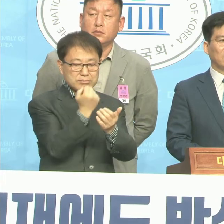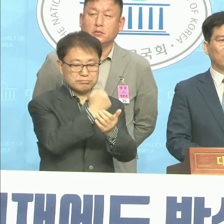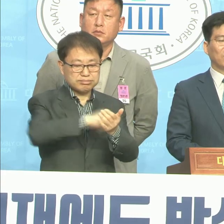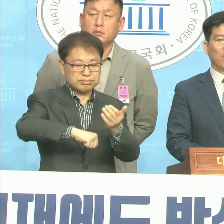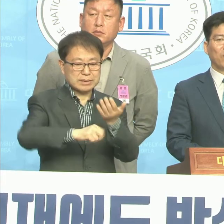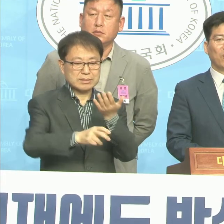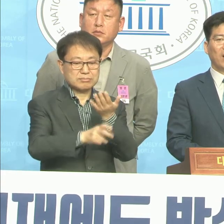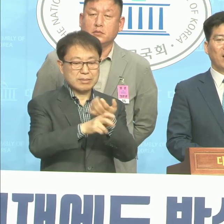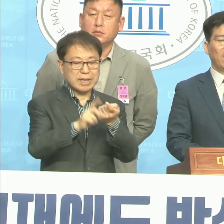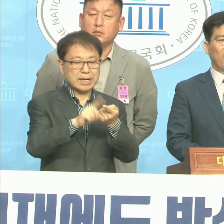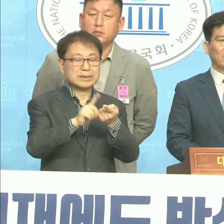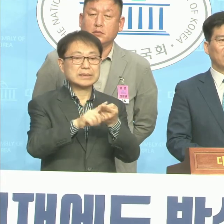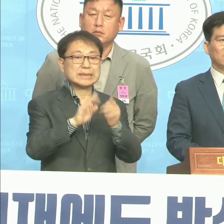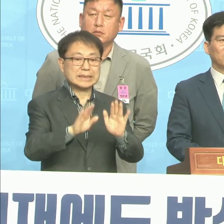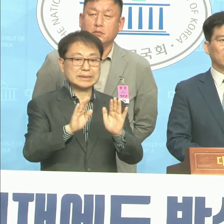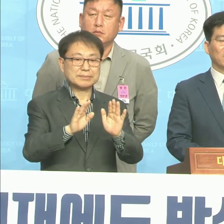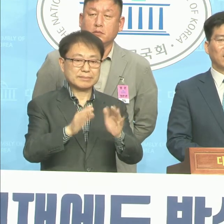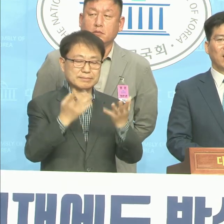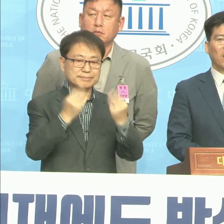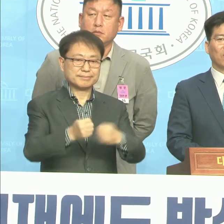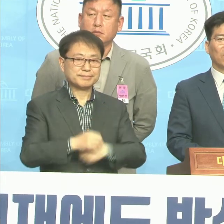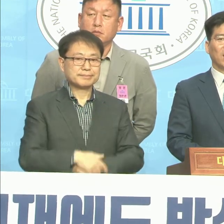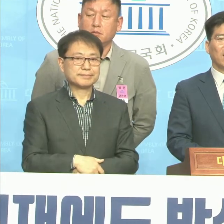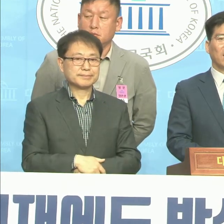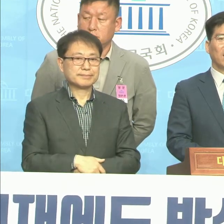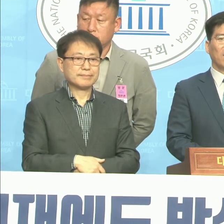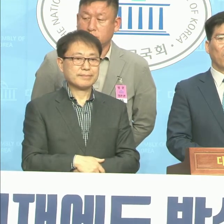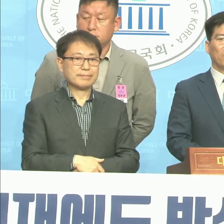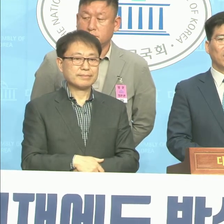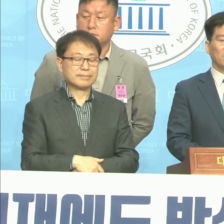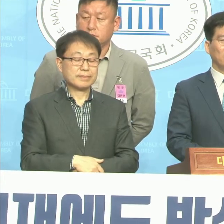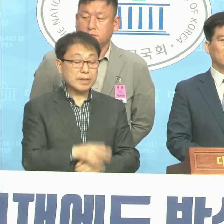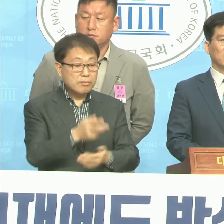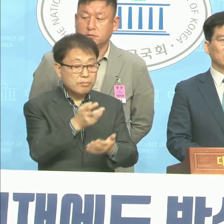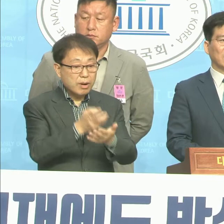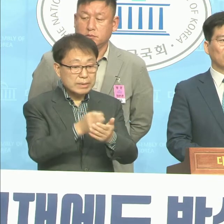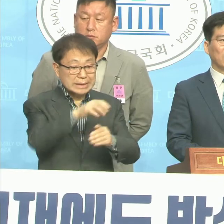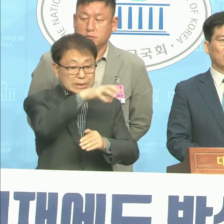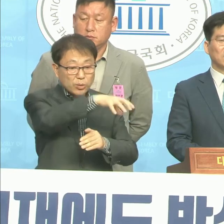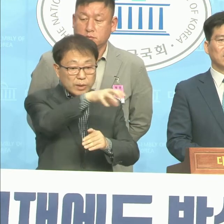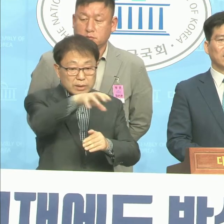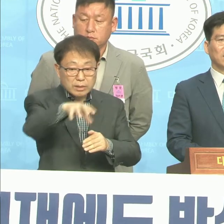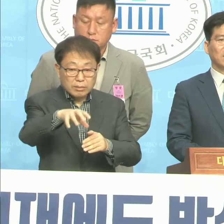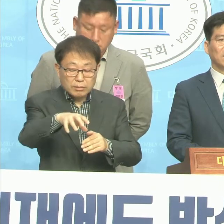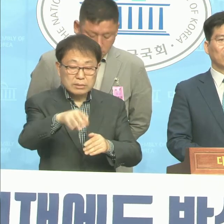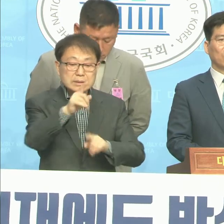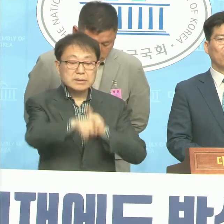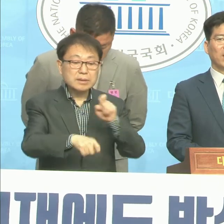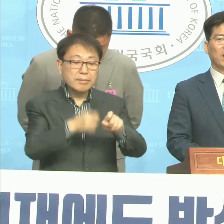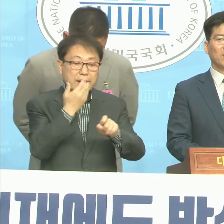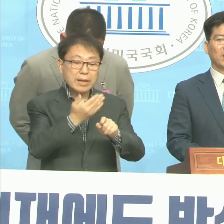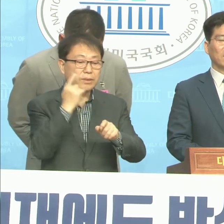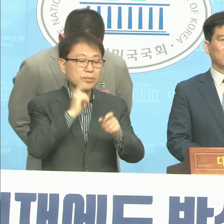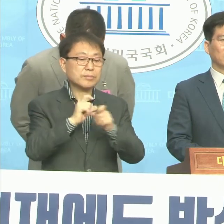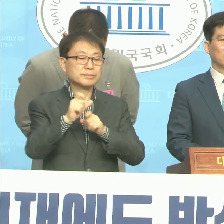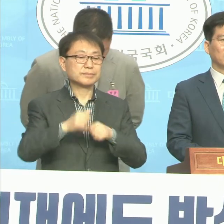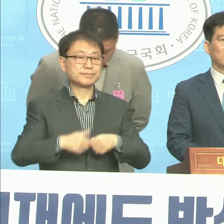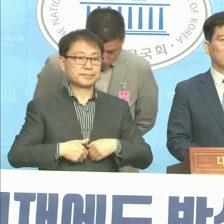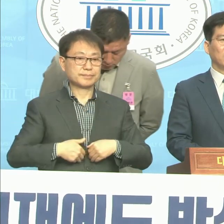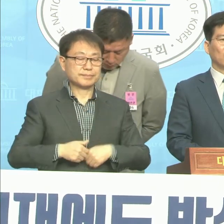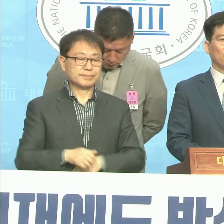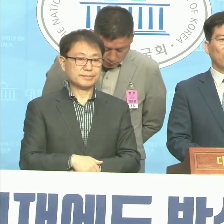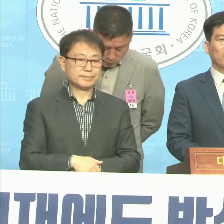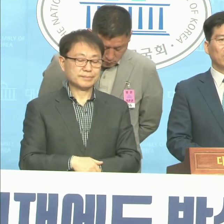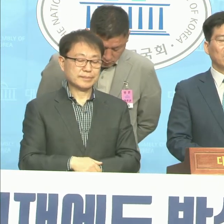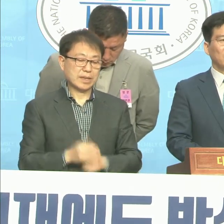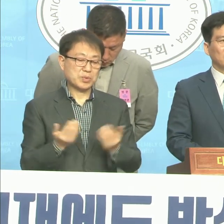대기업들의 횡포가 만연해 있습니다 어떻게 법이 현장에서 작동 할 것인지 이것도 고민해야 합니다